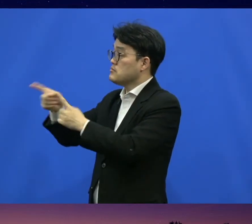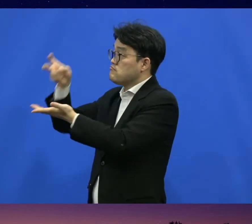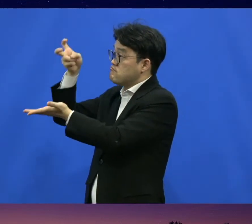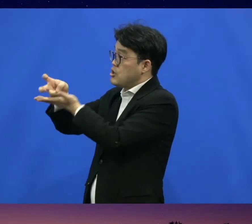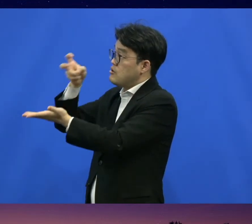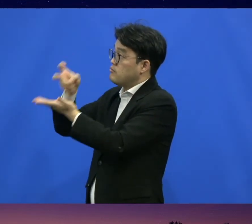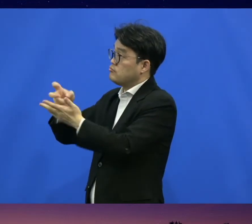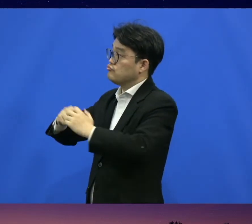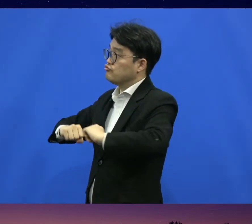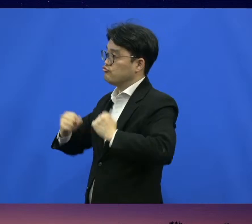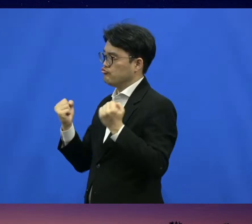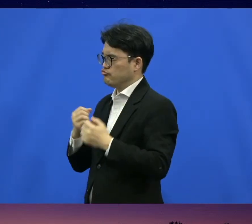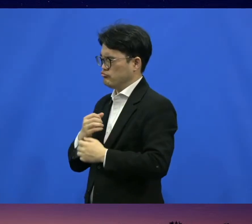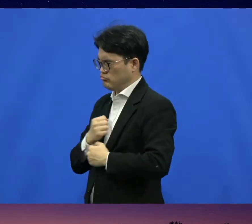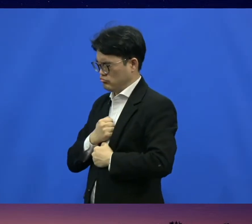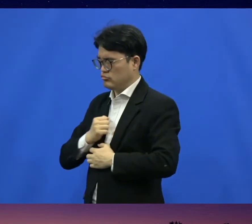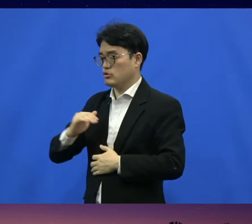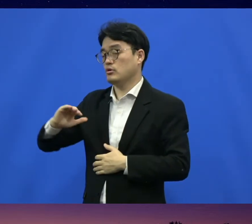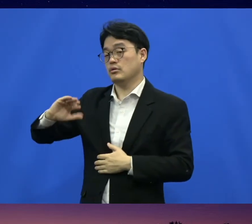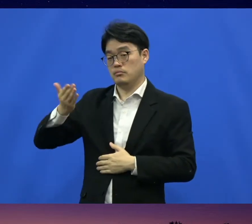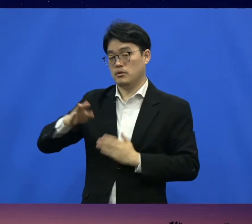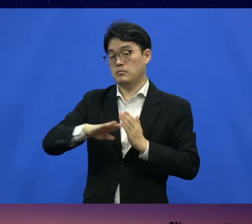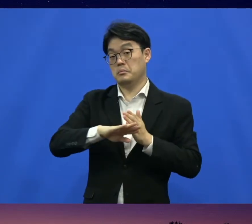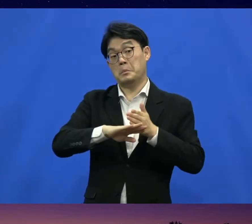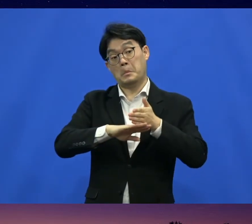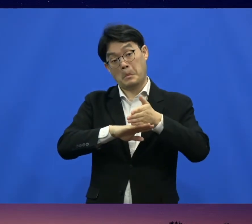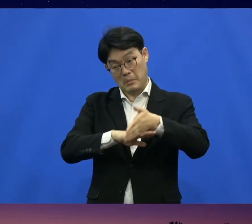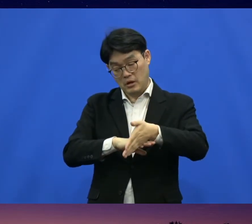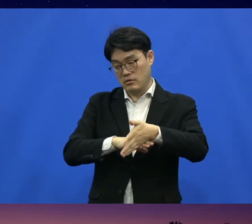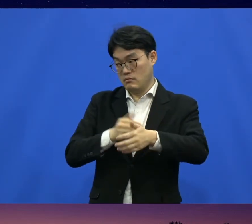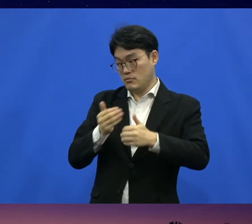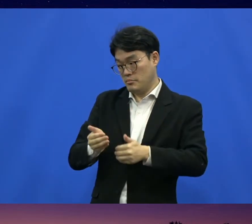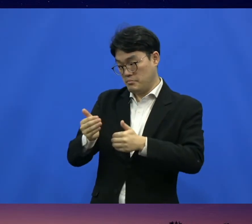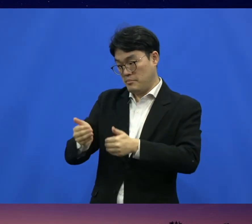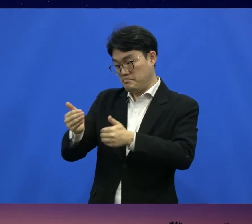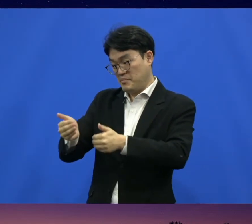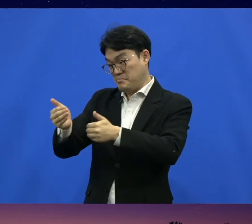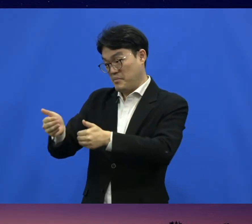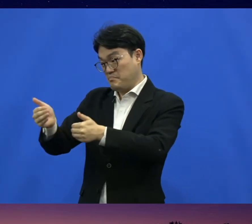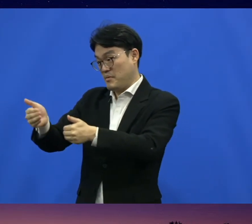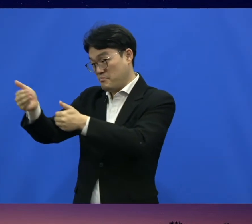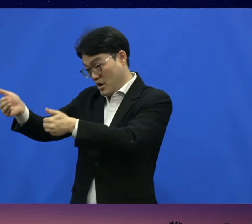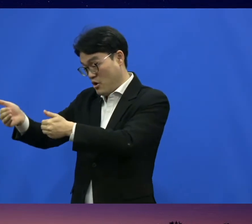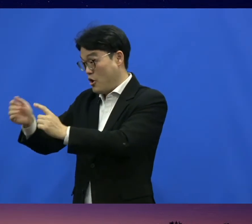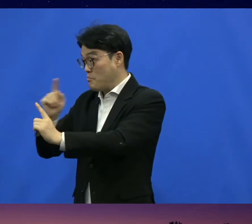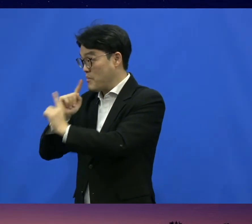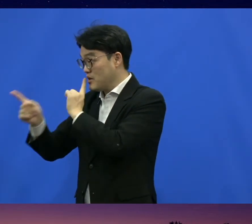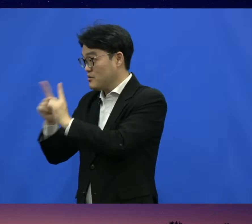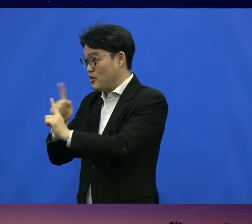천천히 하더라도 그 과정 자체가 하나님의 말씀을 따라가면 되는, 그게 가장 빠른 길이라는 거죠.